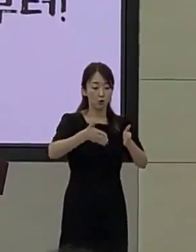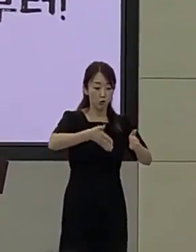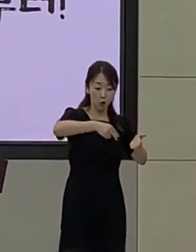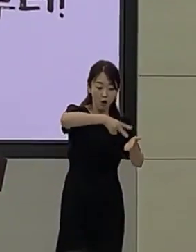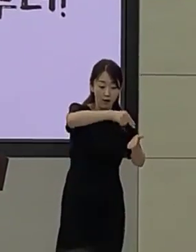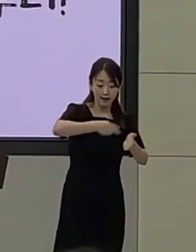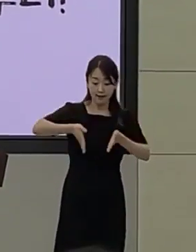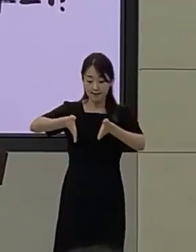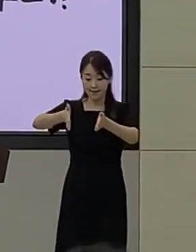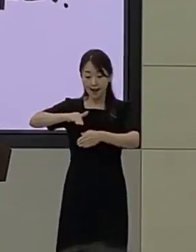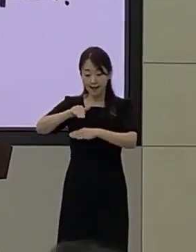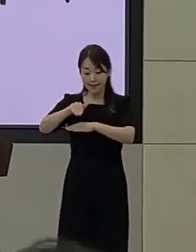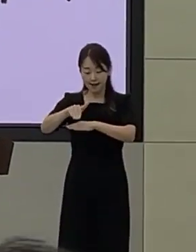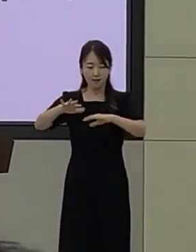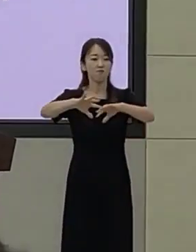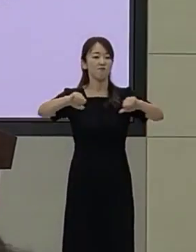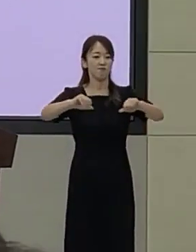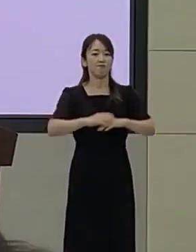차도를 분리했습니다.